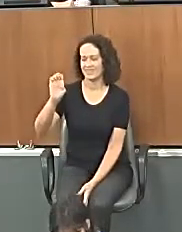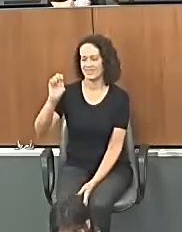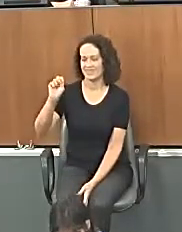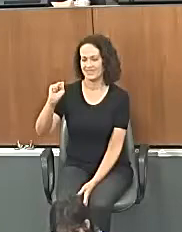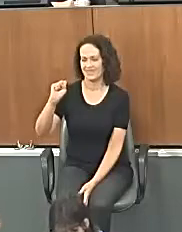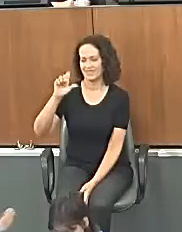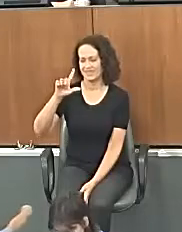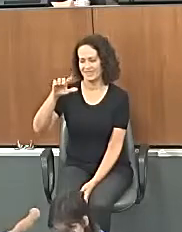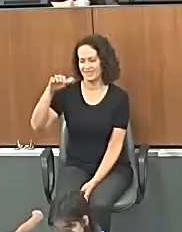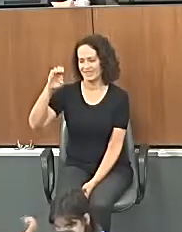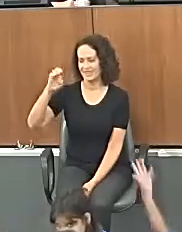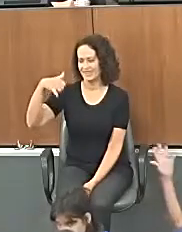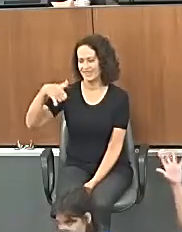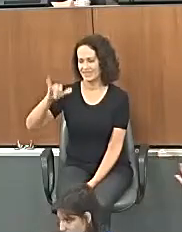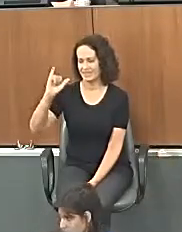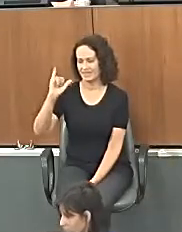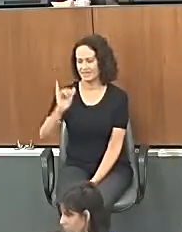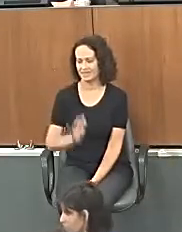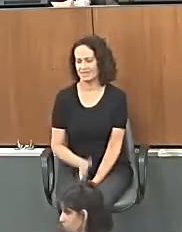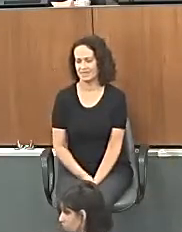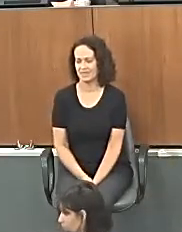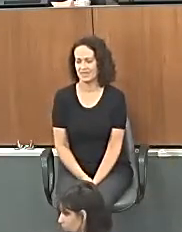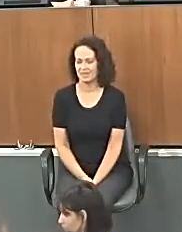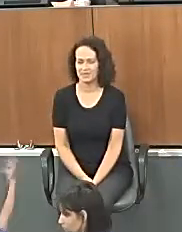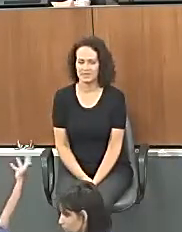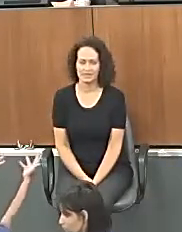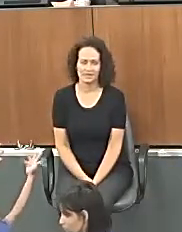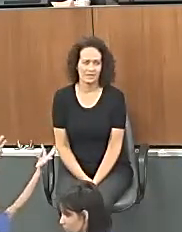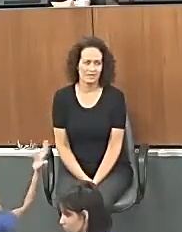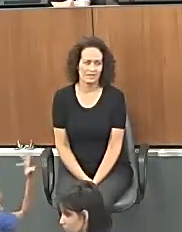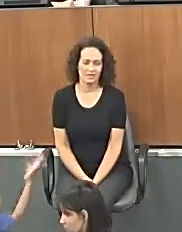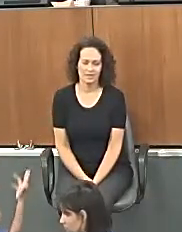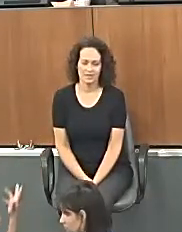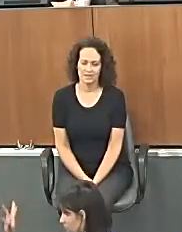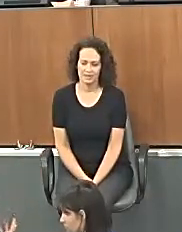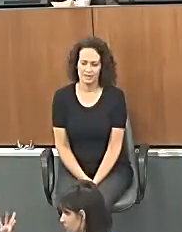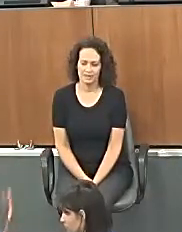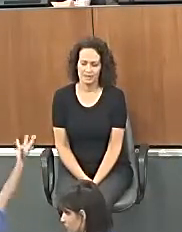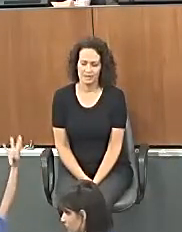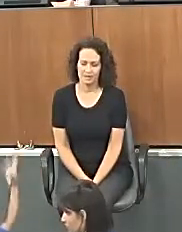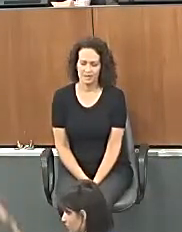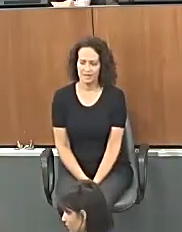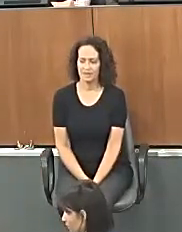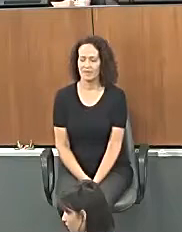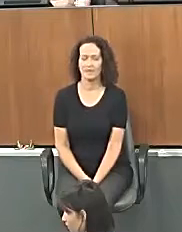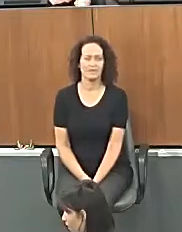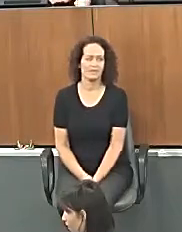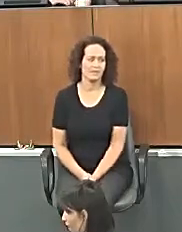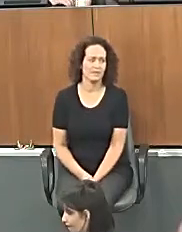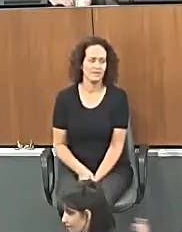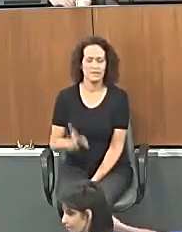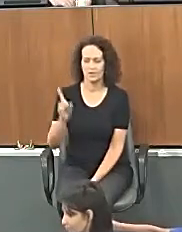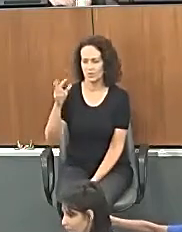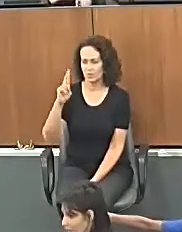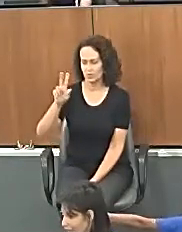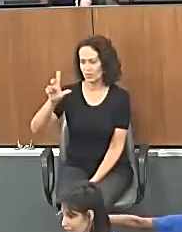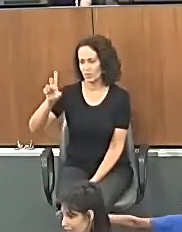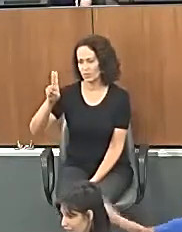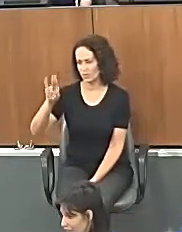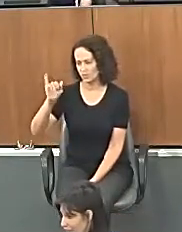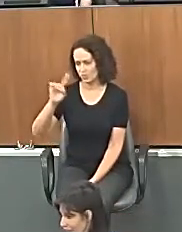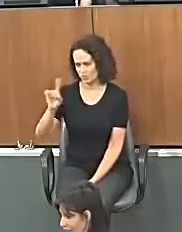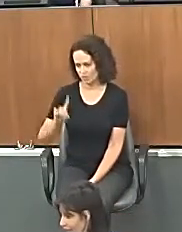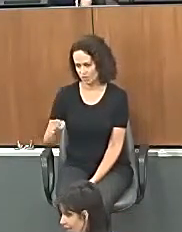palavra novamente a favor bom é o soluto luiz colocou uma coisa muito interessante o